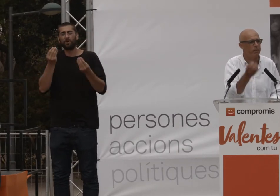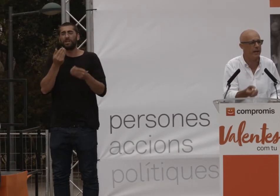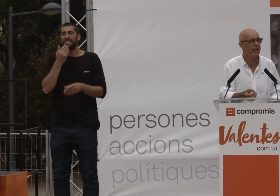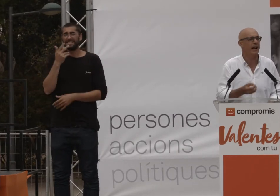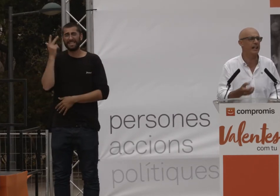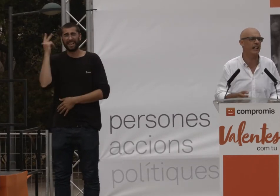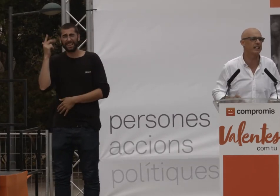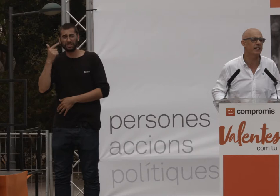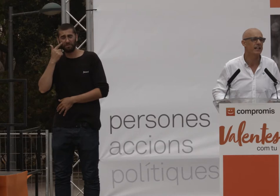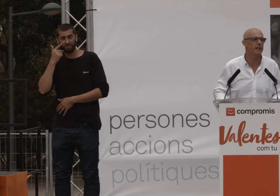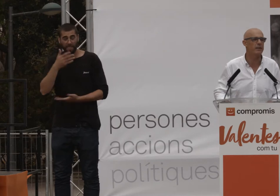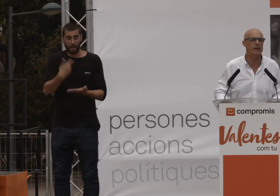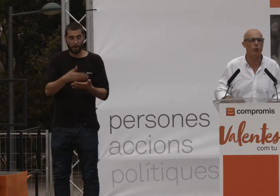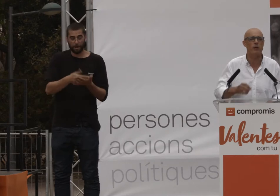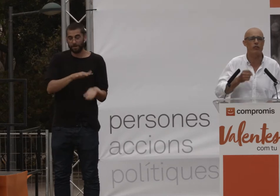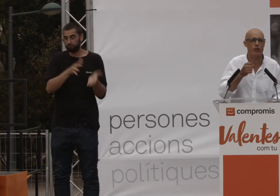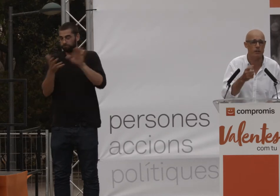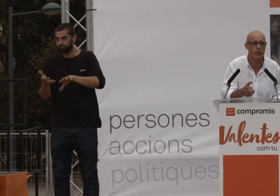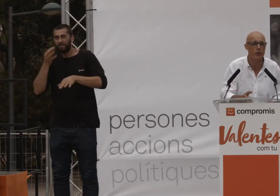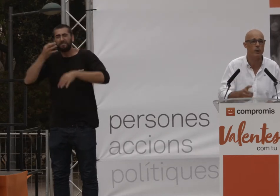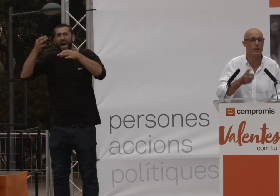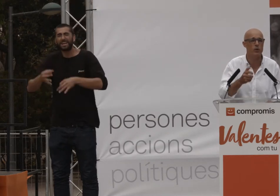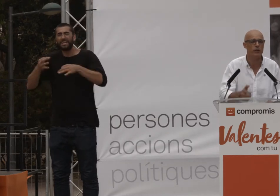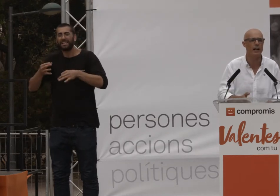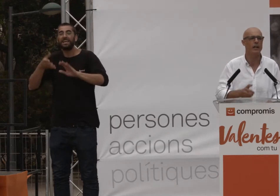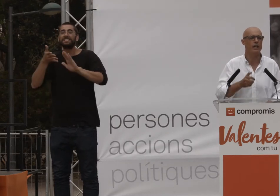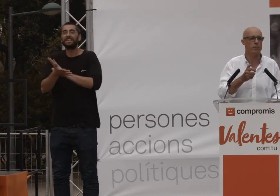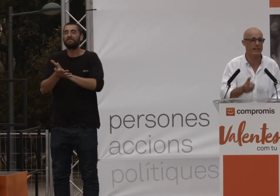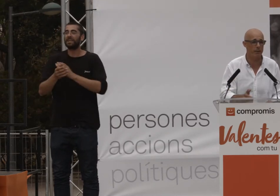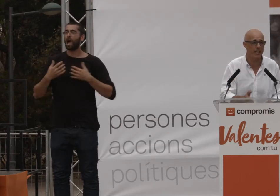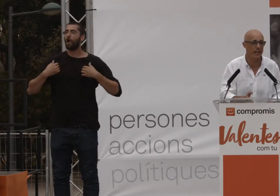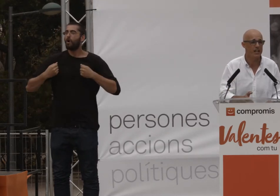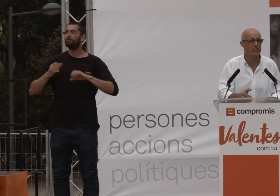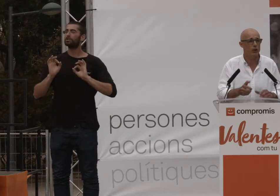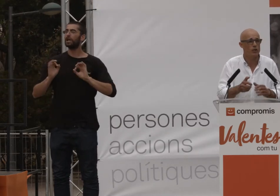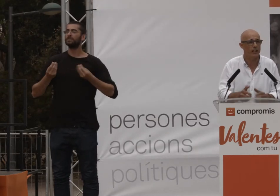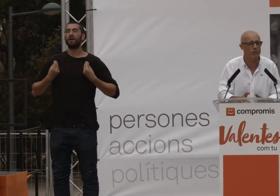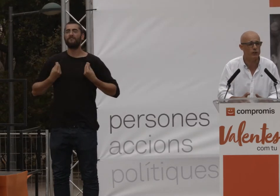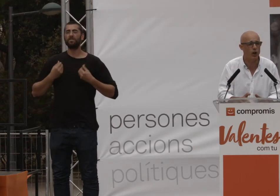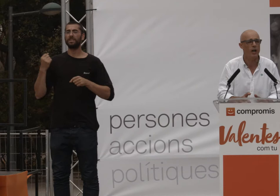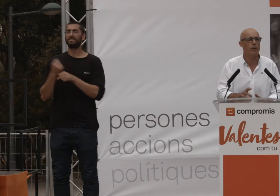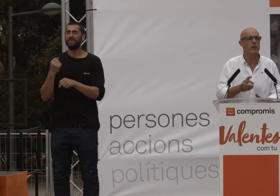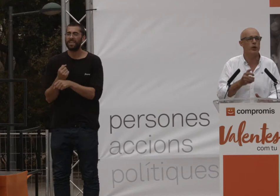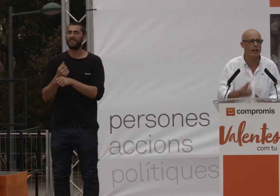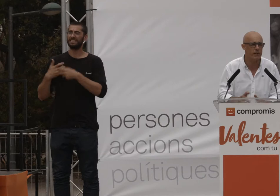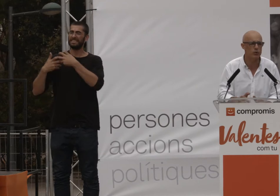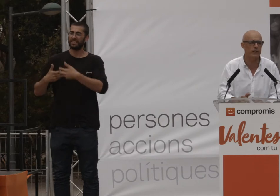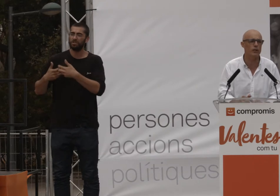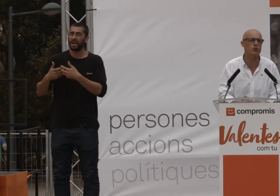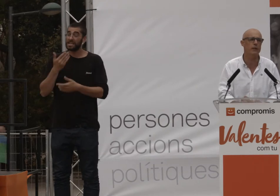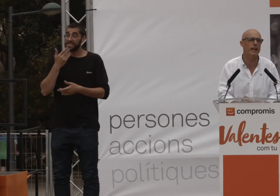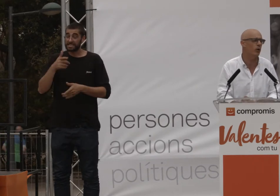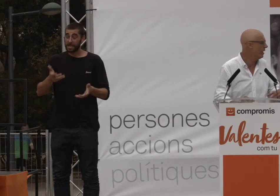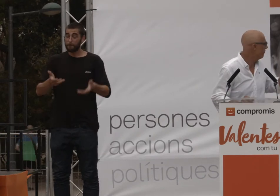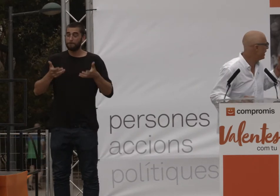del paper a la realitat, també té molta més força per viure, per lluitar i per treballar. Si aconseguim això, millorarem el resultat